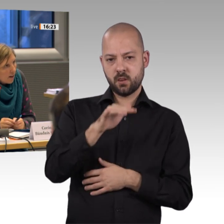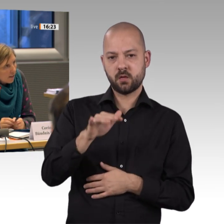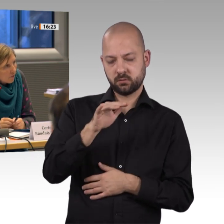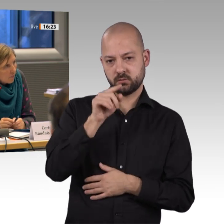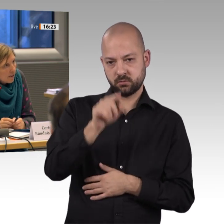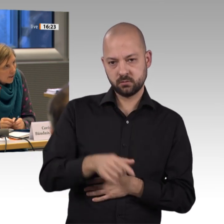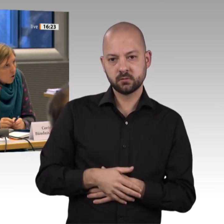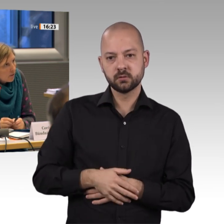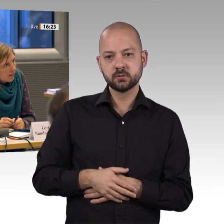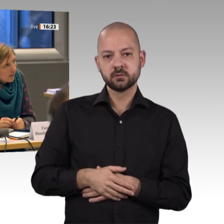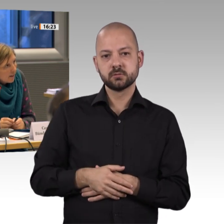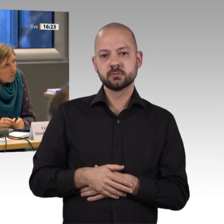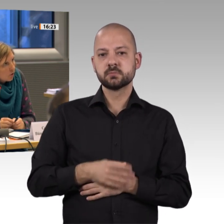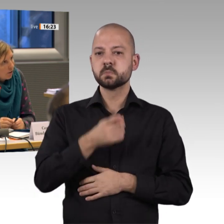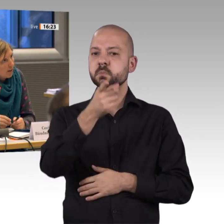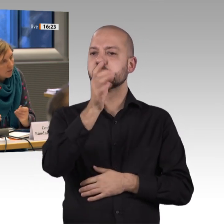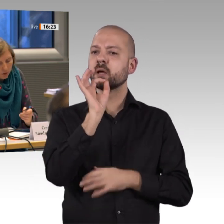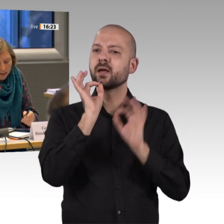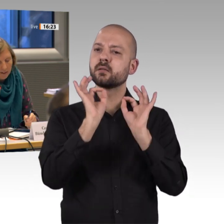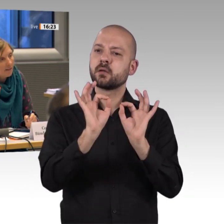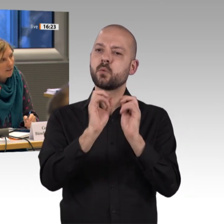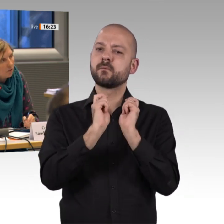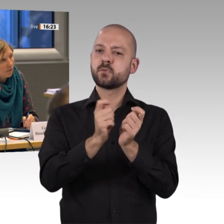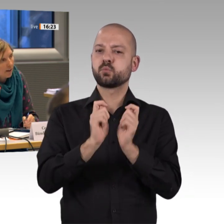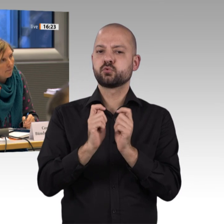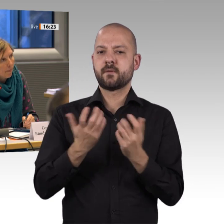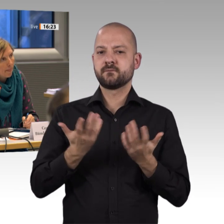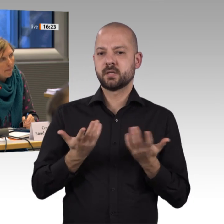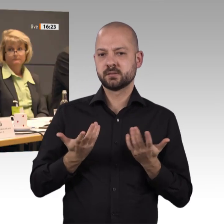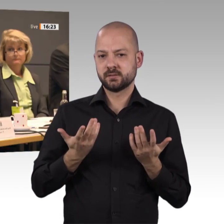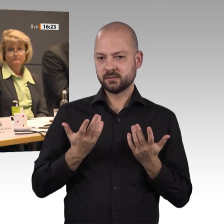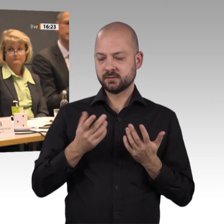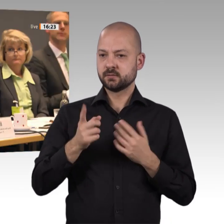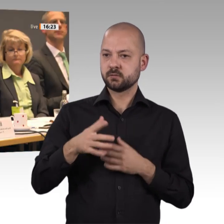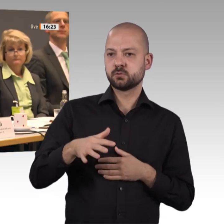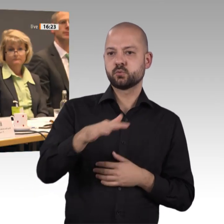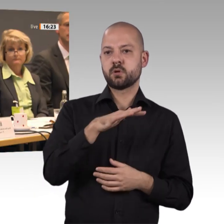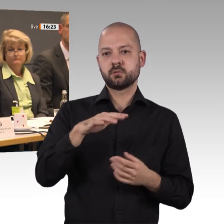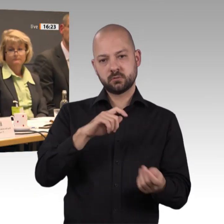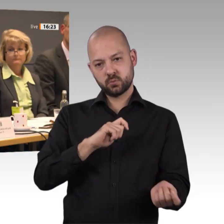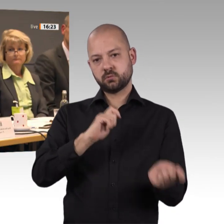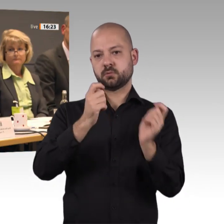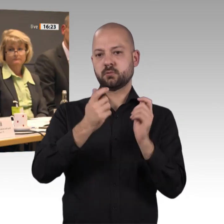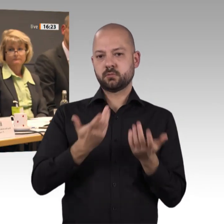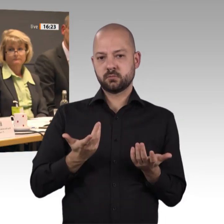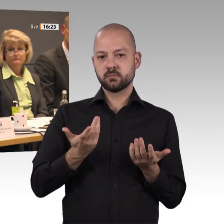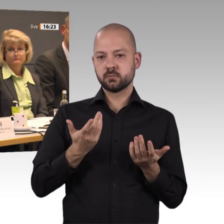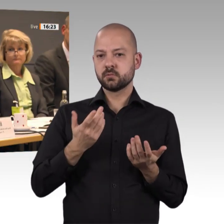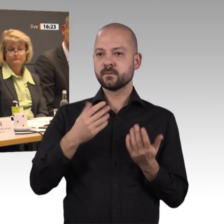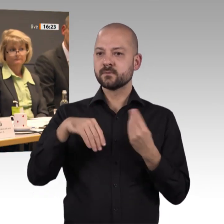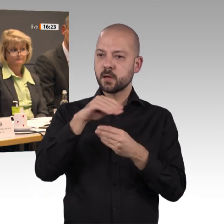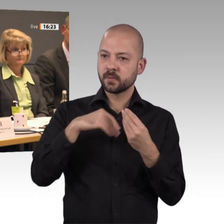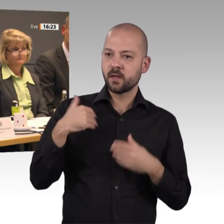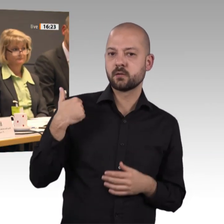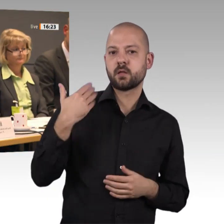glücklich wie alle anderen Familien auch mit ihren Kindern leben können? Ja, das muss ja die Zielsetzung sein. Frau Land. Salopp gesagt, da weiß ich gar nicht, wo ich